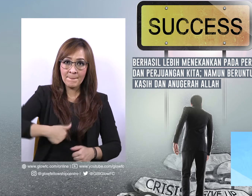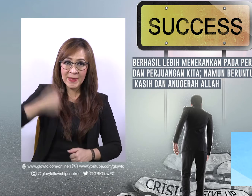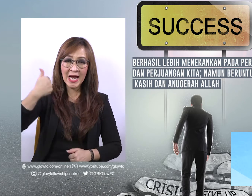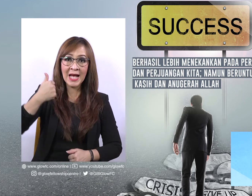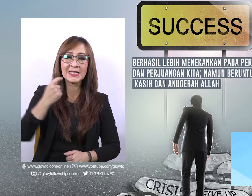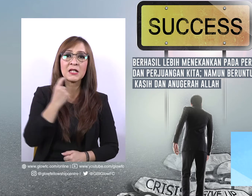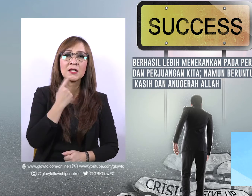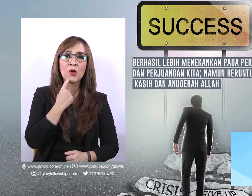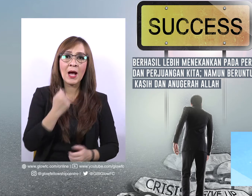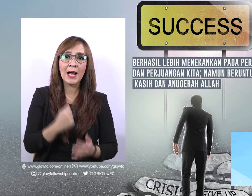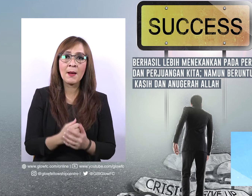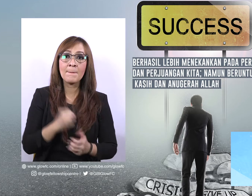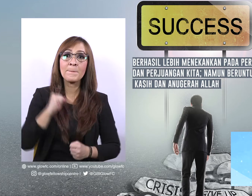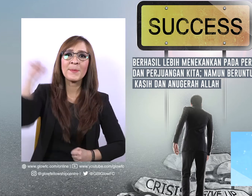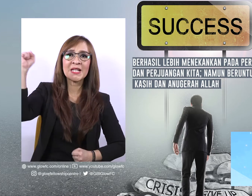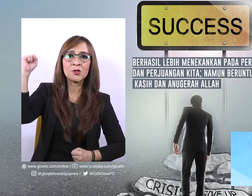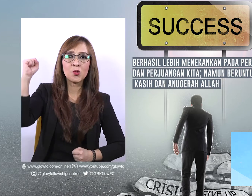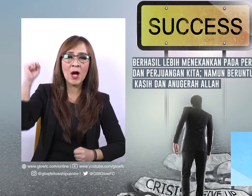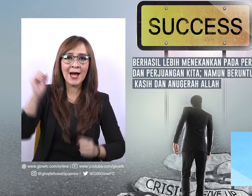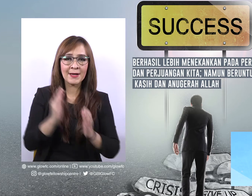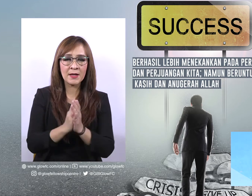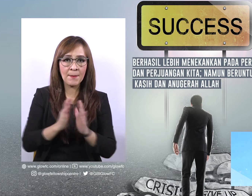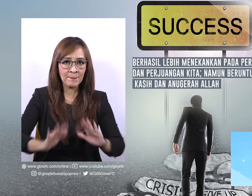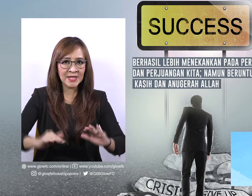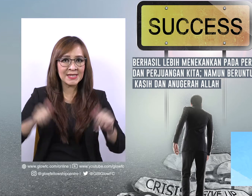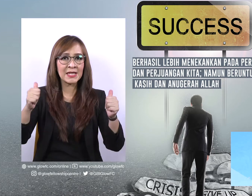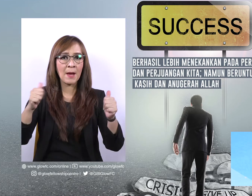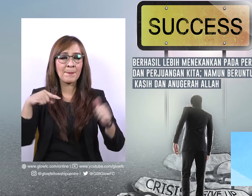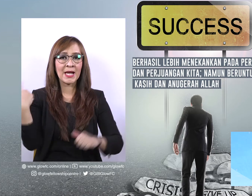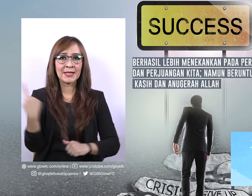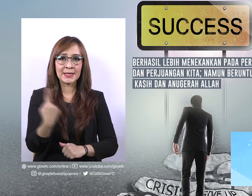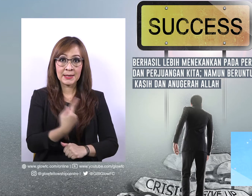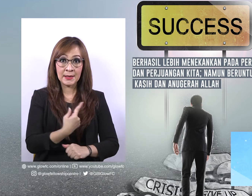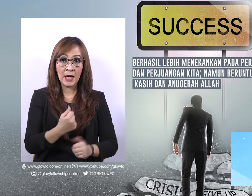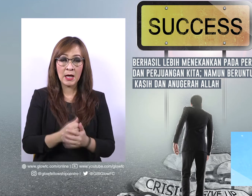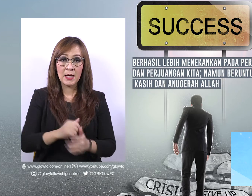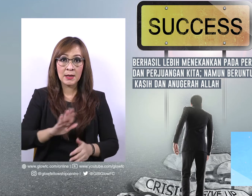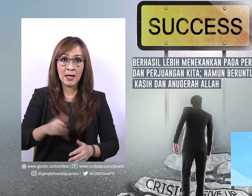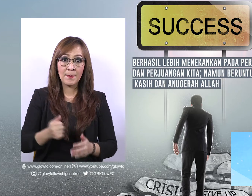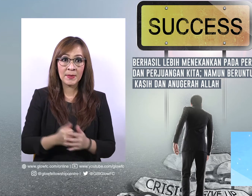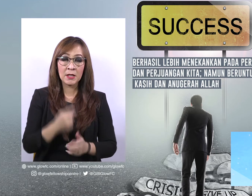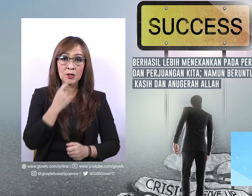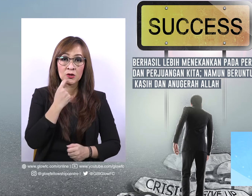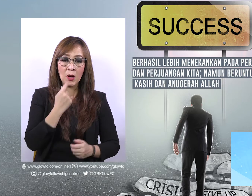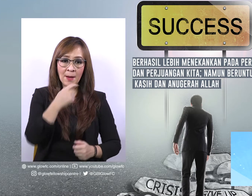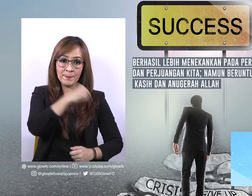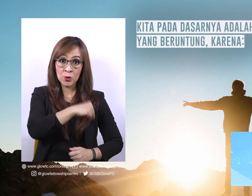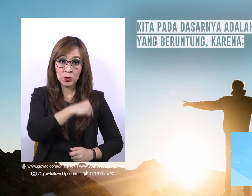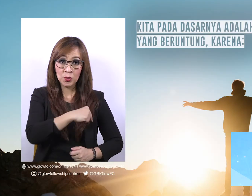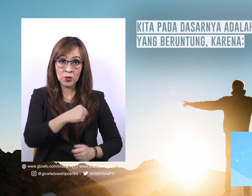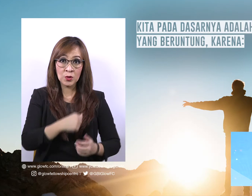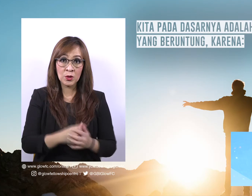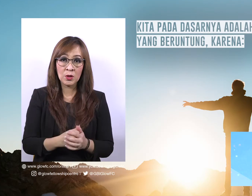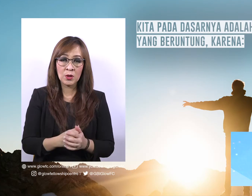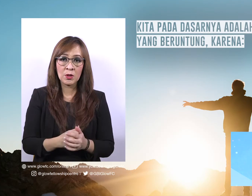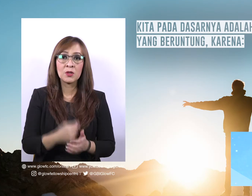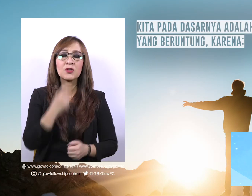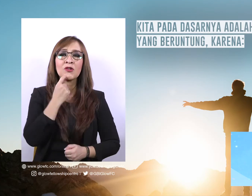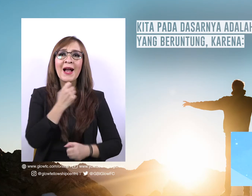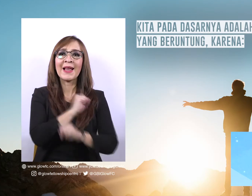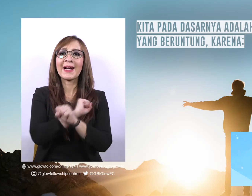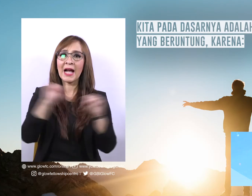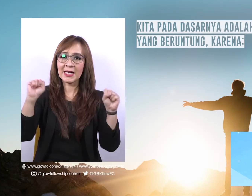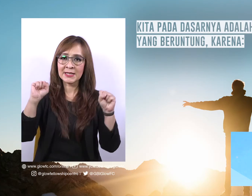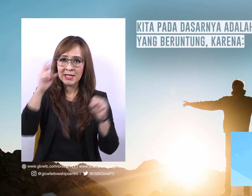menekankan pada persiapan perjuangan kita namun beruntung lebih menekankan kasih dan anugerah Allah klik nah saya pelajari